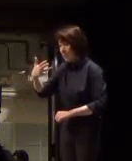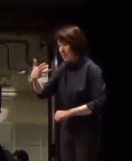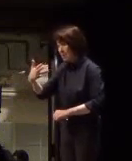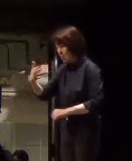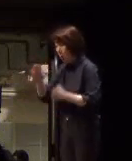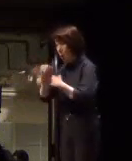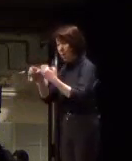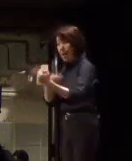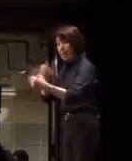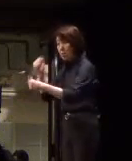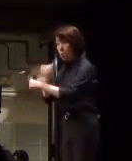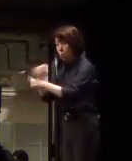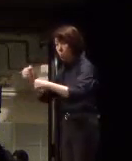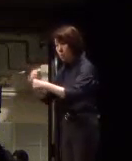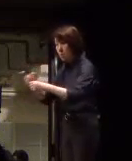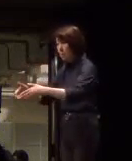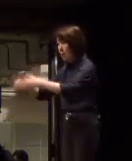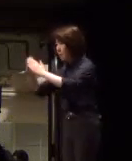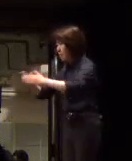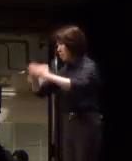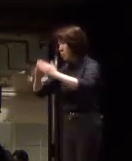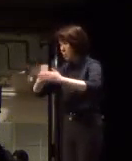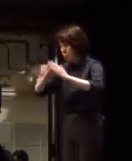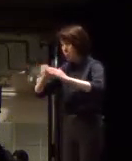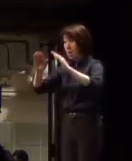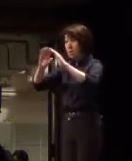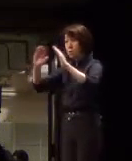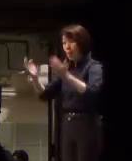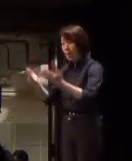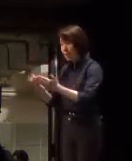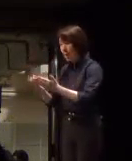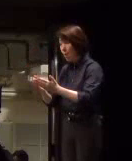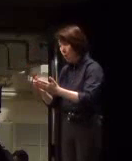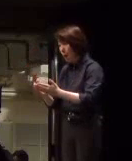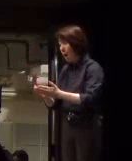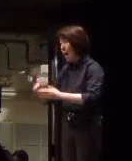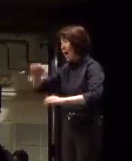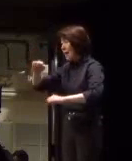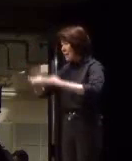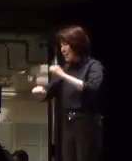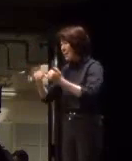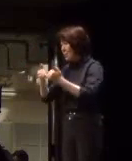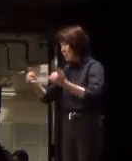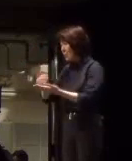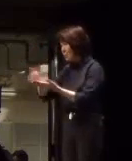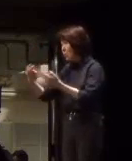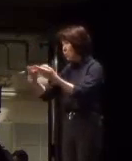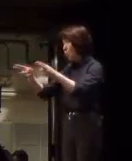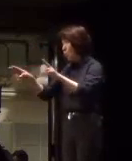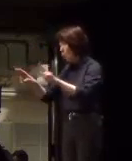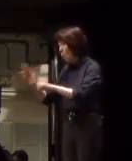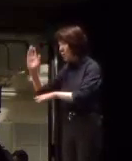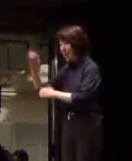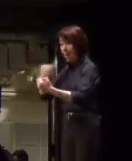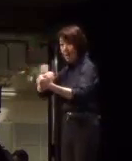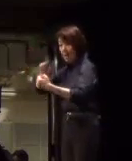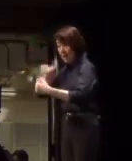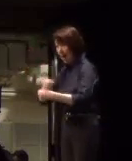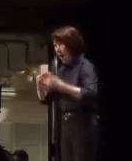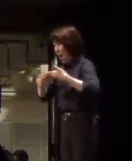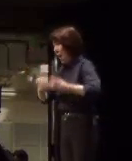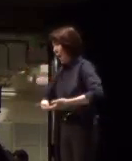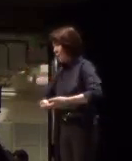が作られてきました。その全ては自民党政権が安全性を確認した